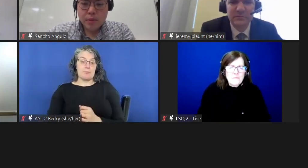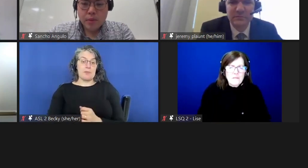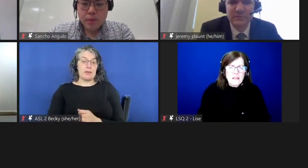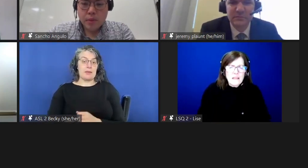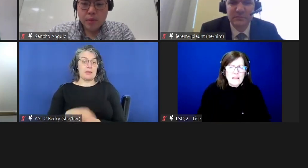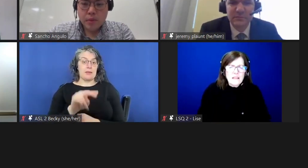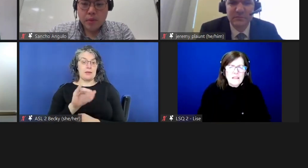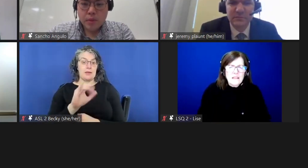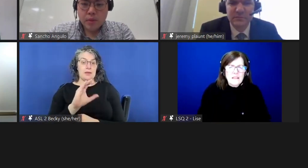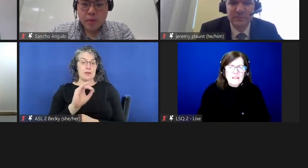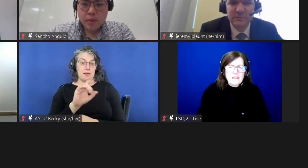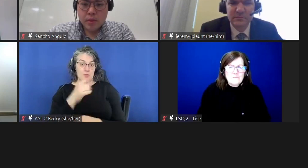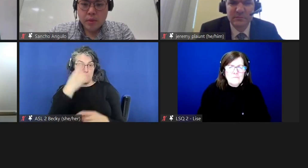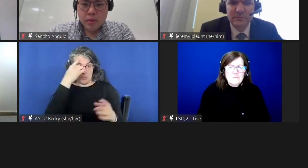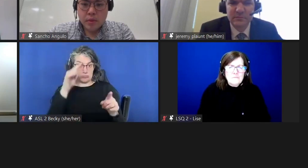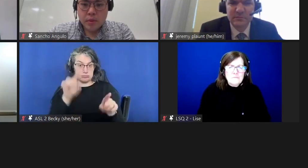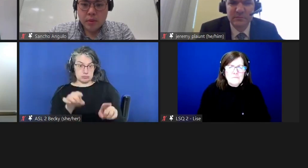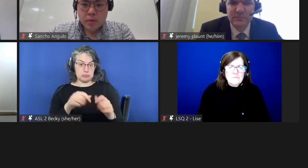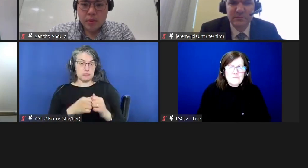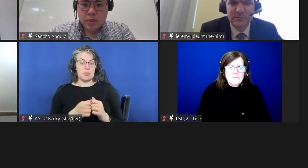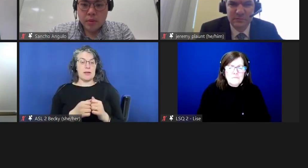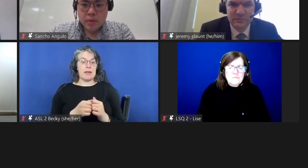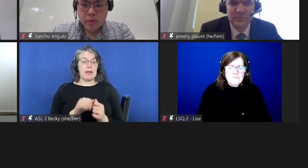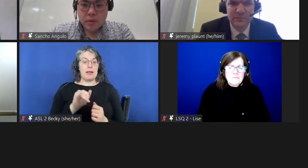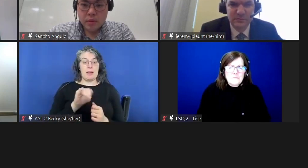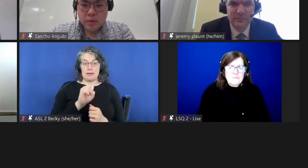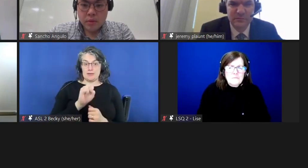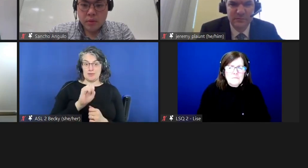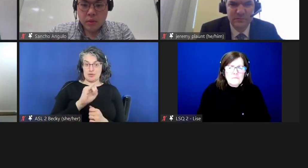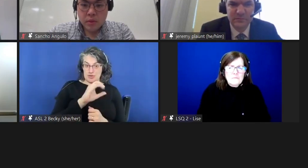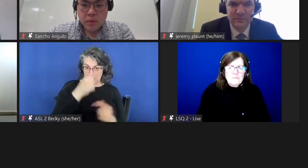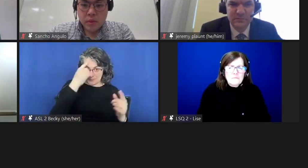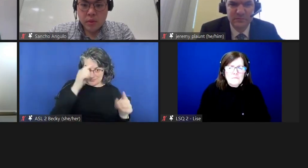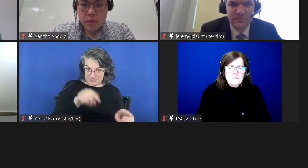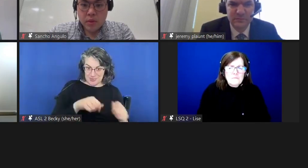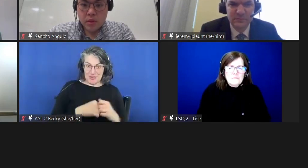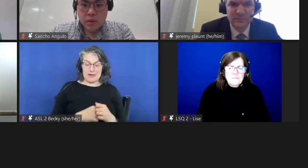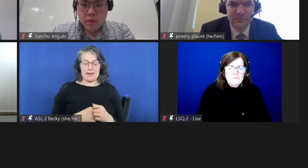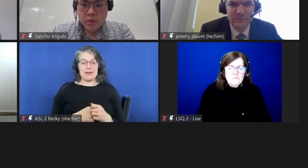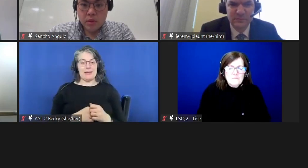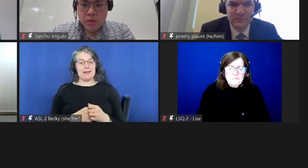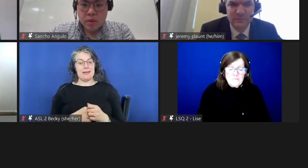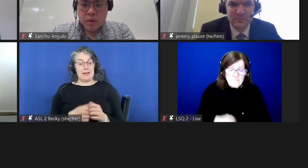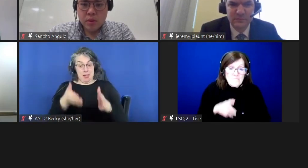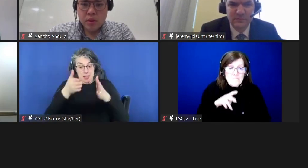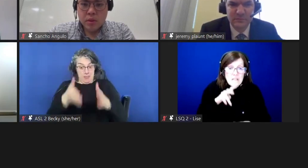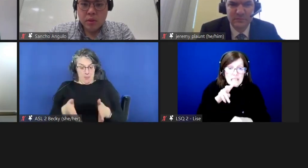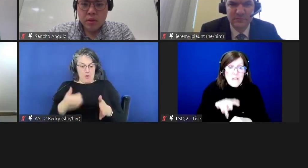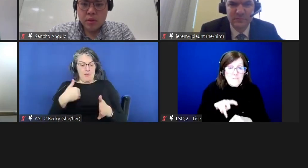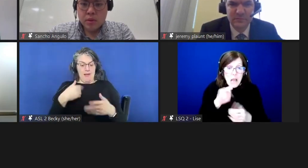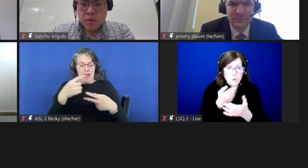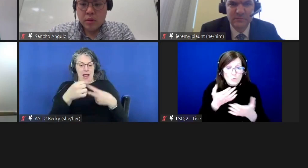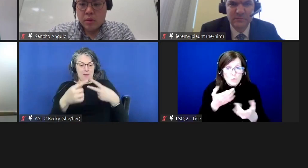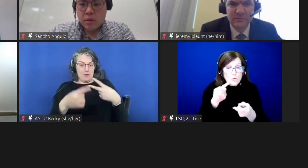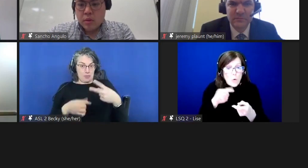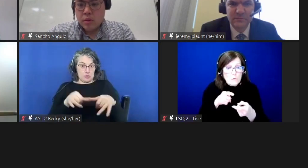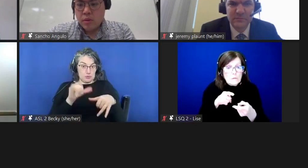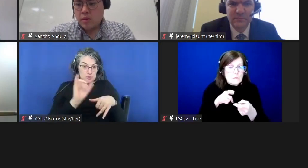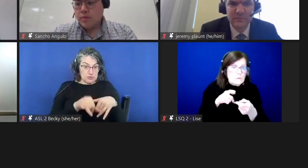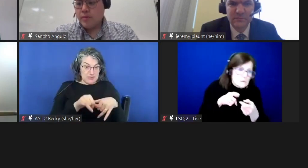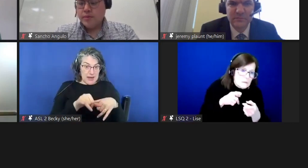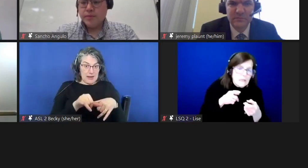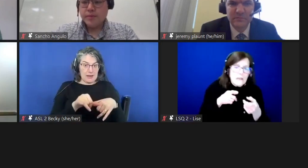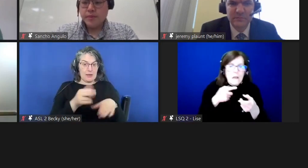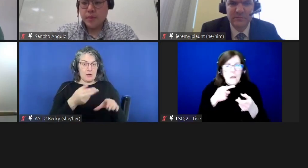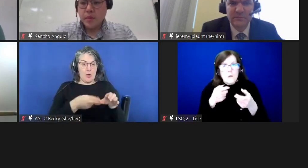C'est vrai qu'on a toujours un choix à opérer, notamment celui de rester ou de partir.